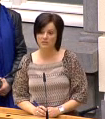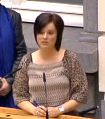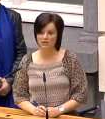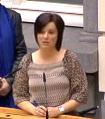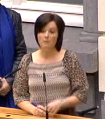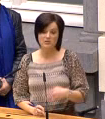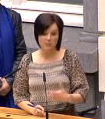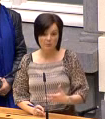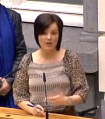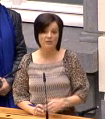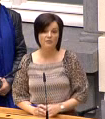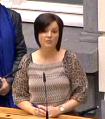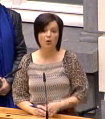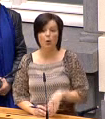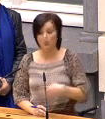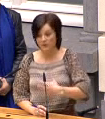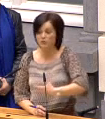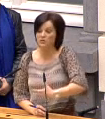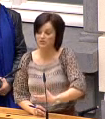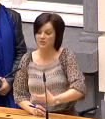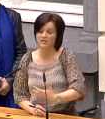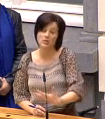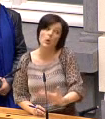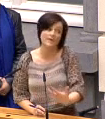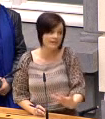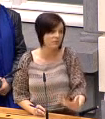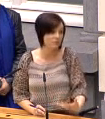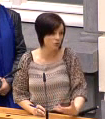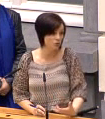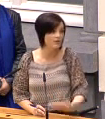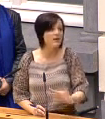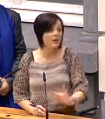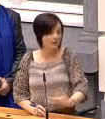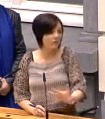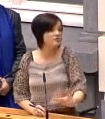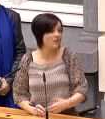zei, met een bepaalde firma om dan zogezegd de risicoanalyse te doen en vast te stellen wat